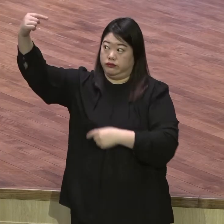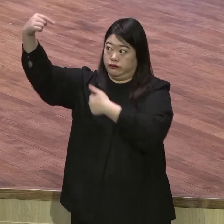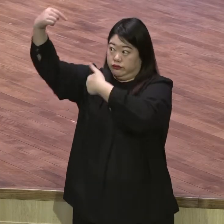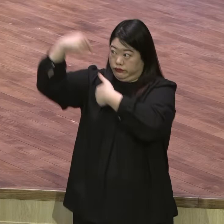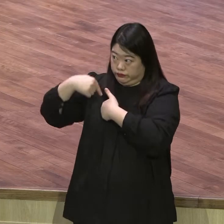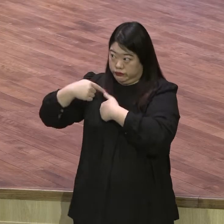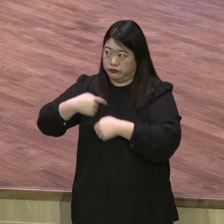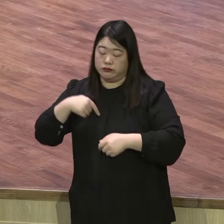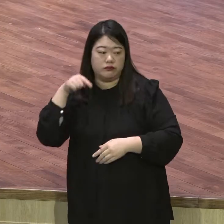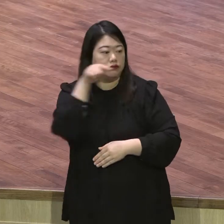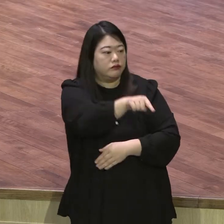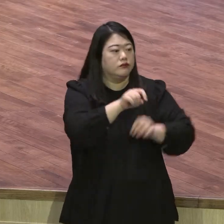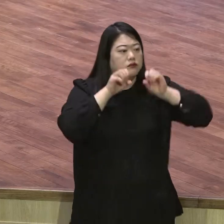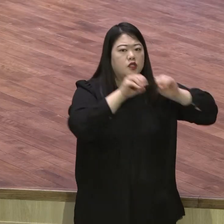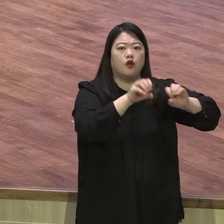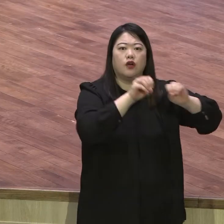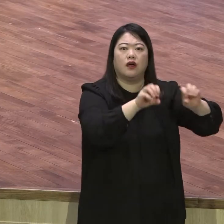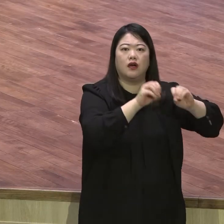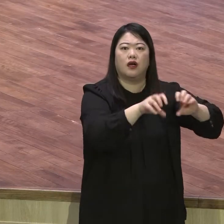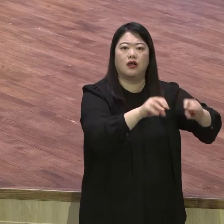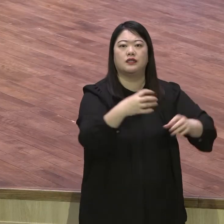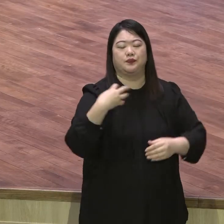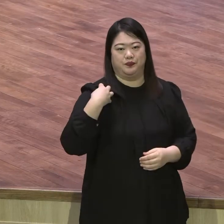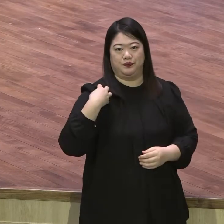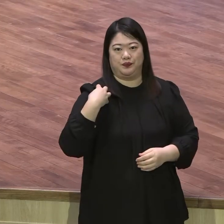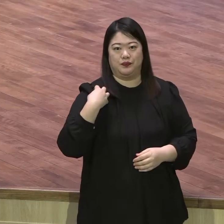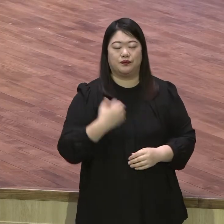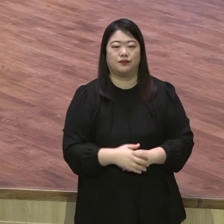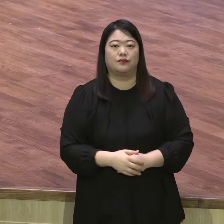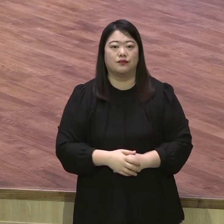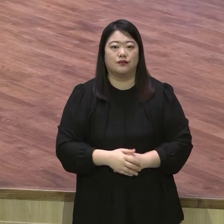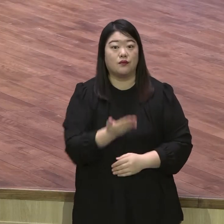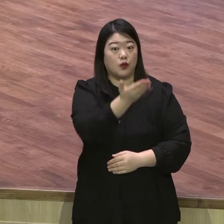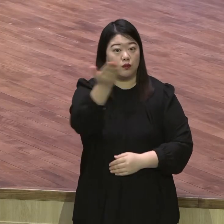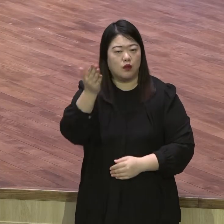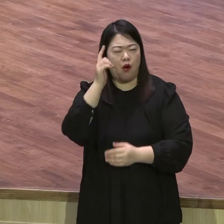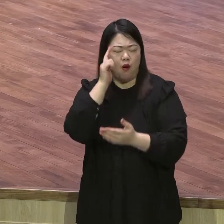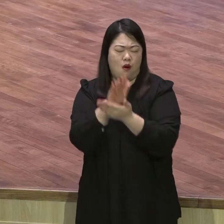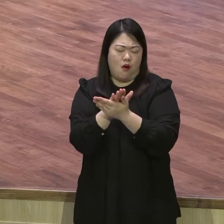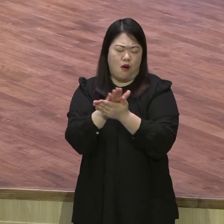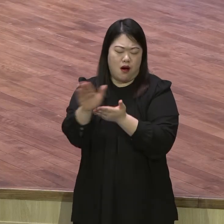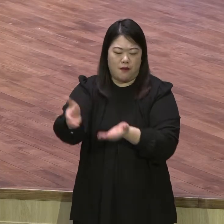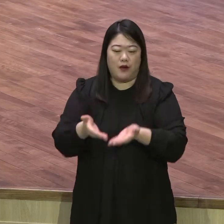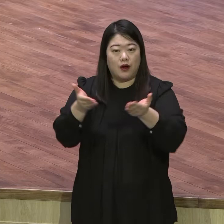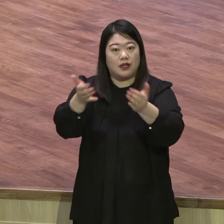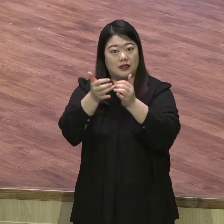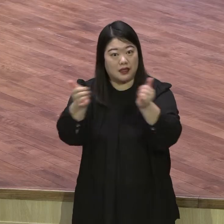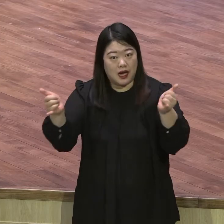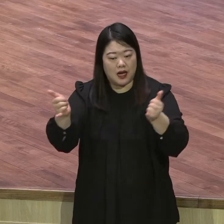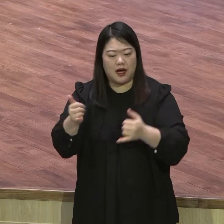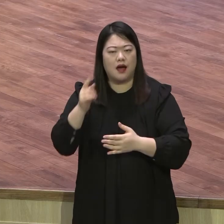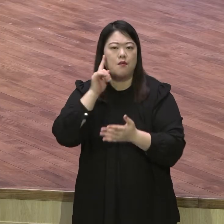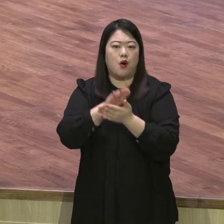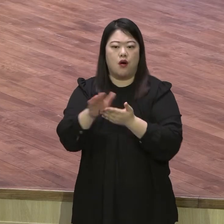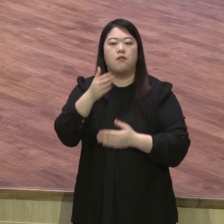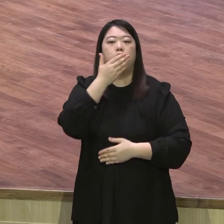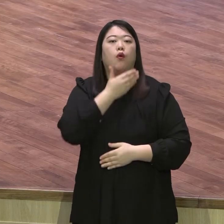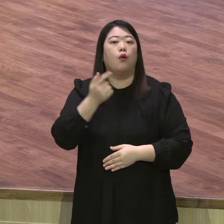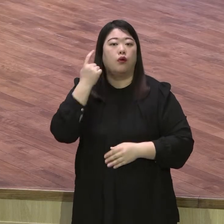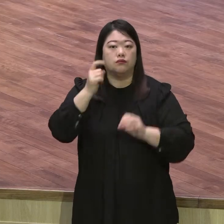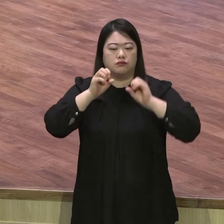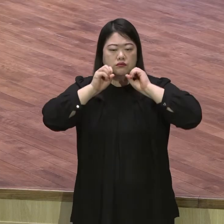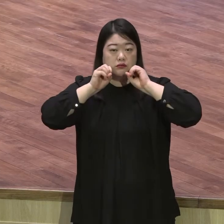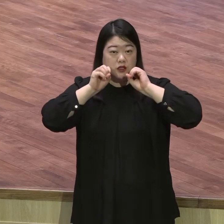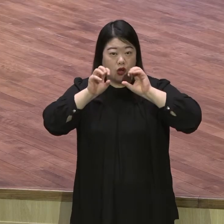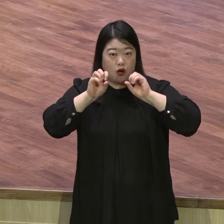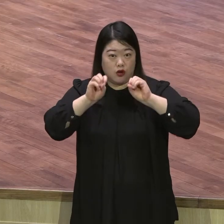그리스도의 나는 사신이다. 영계 모든 성도는 화평하게 하는 자 평화의 복음을 전하는 예수 그리스도의